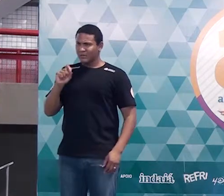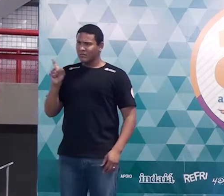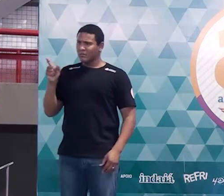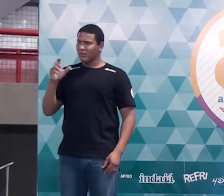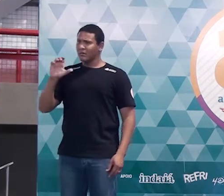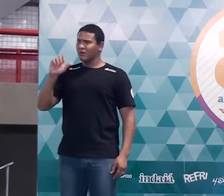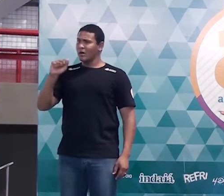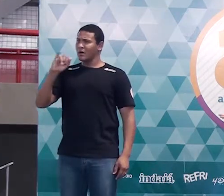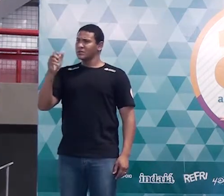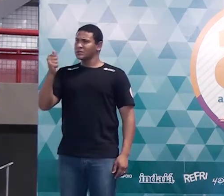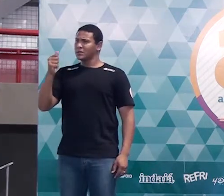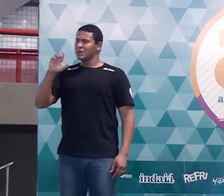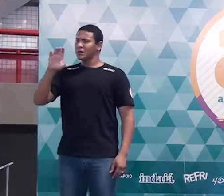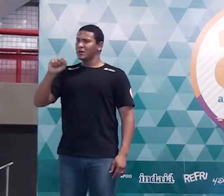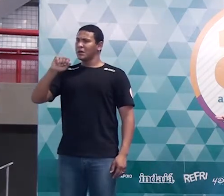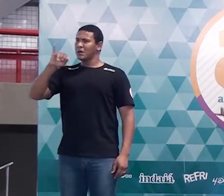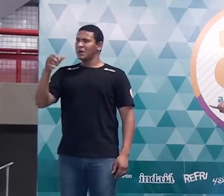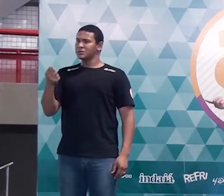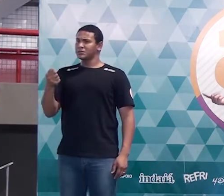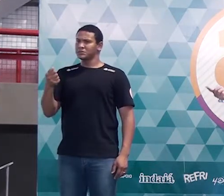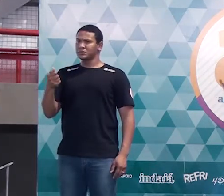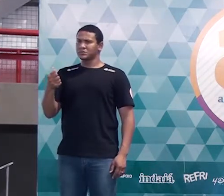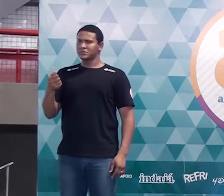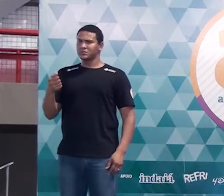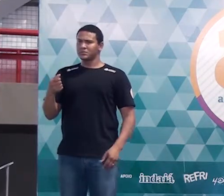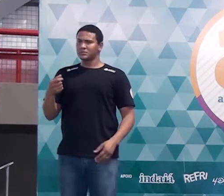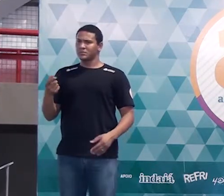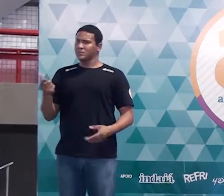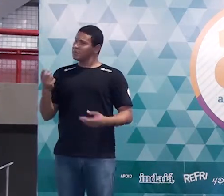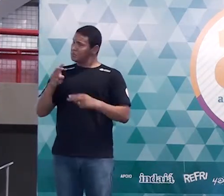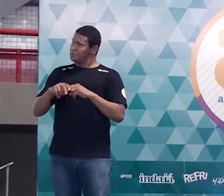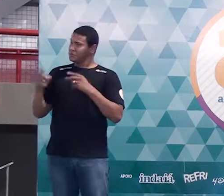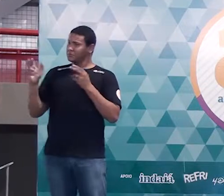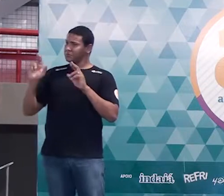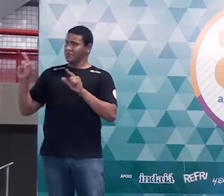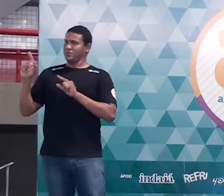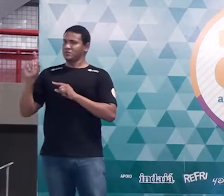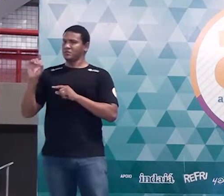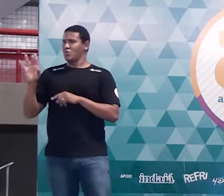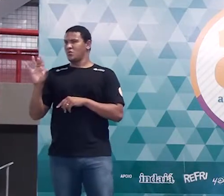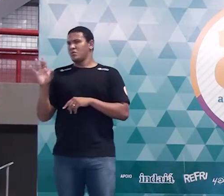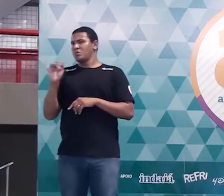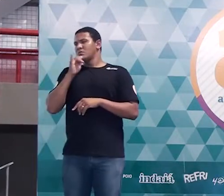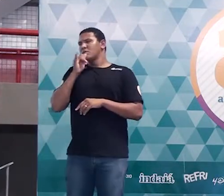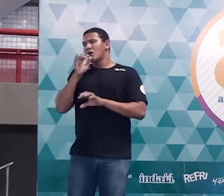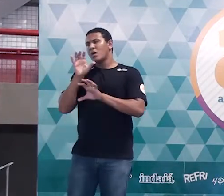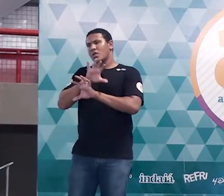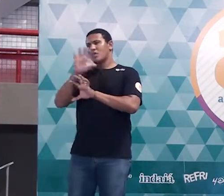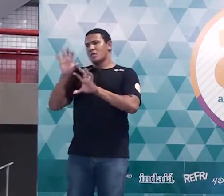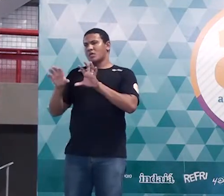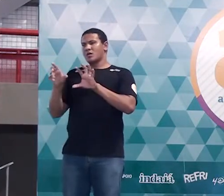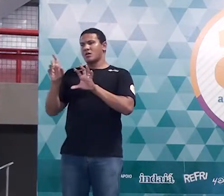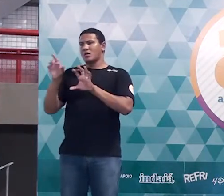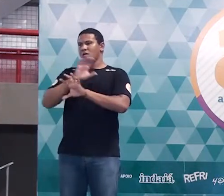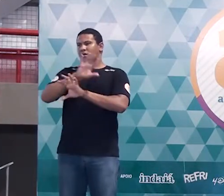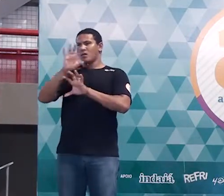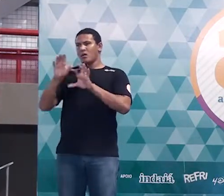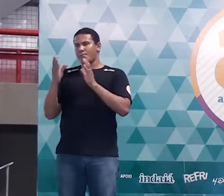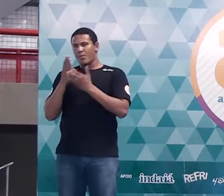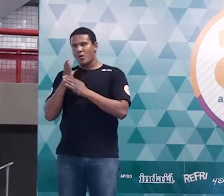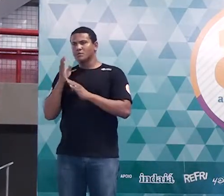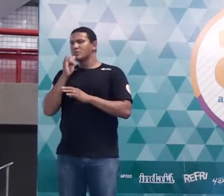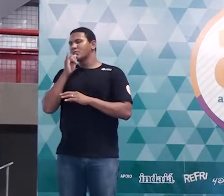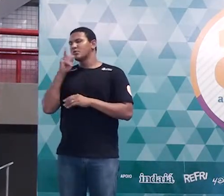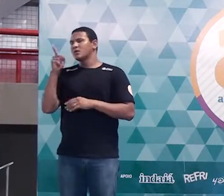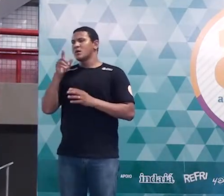Cajá. É o sorvete de cajá. Então existe uma linguagem que é regional. Se você vai a Recife,